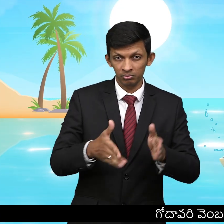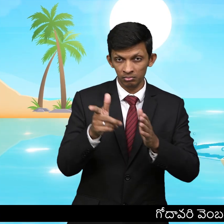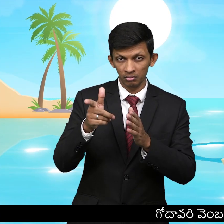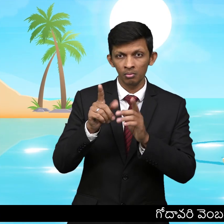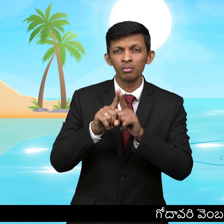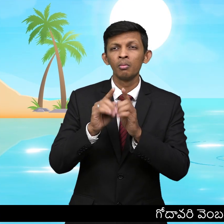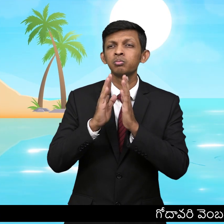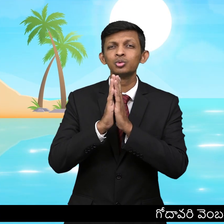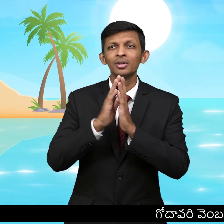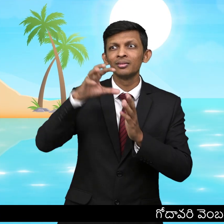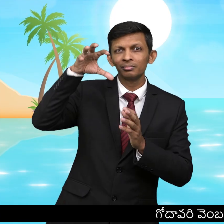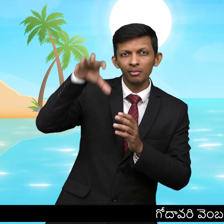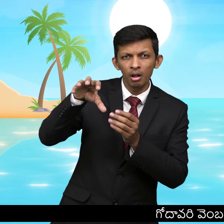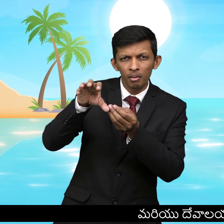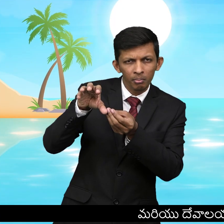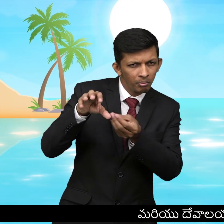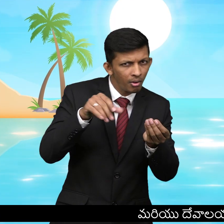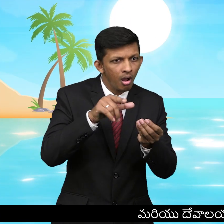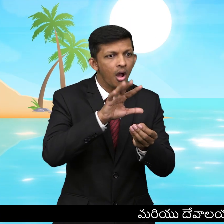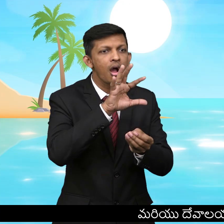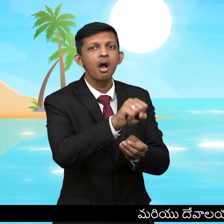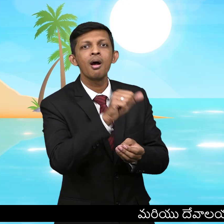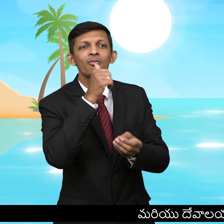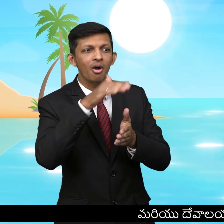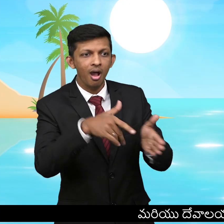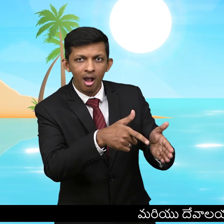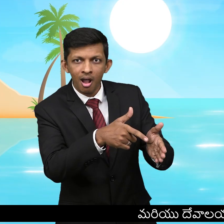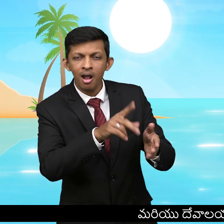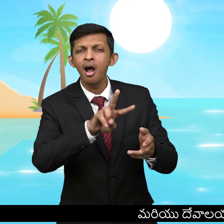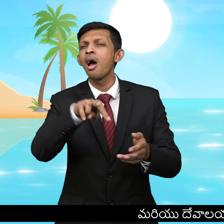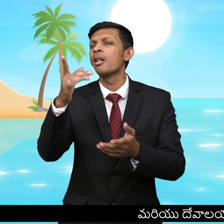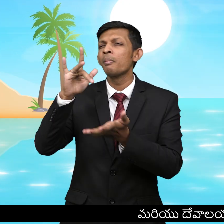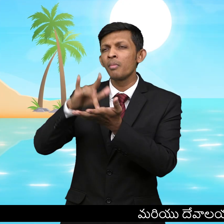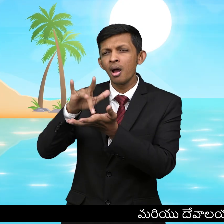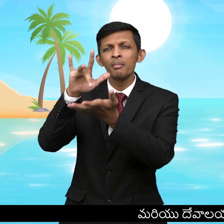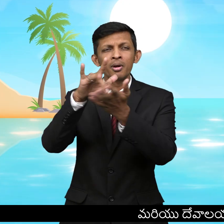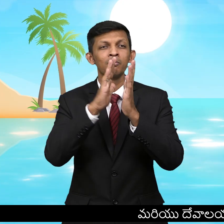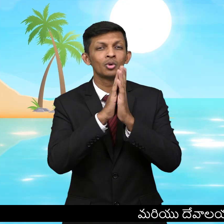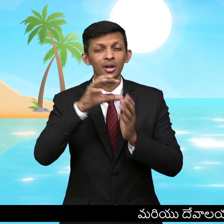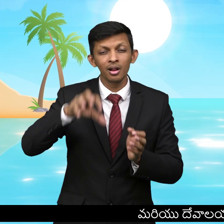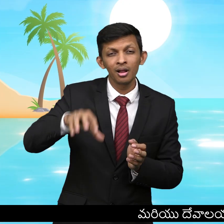గోదావరి వెంబడి ఉన్న కీలక ప్రదేశాలు మరియు దేవాలయాలను గుర్తించగలుగుతారు.